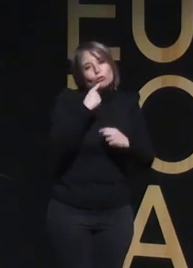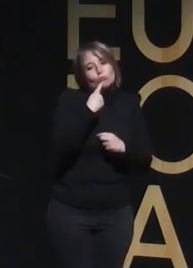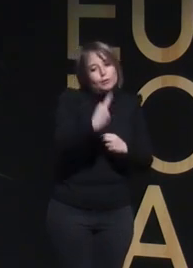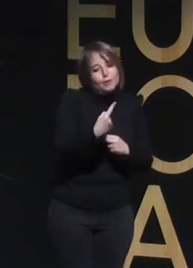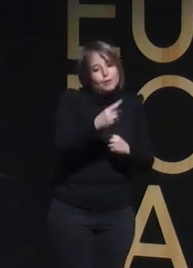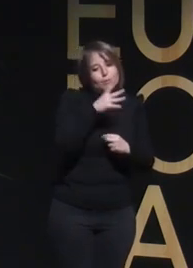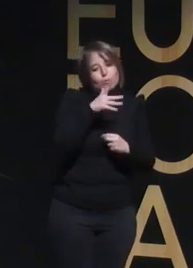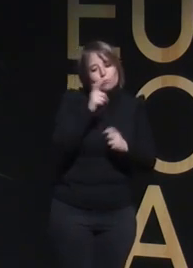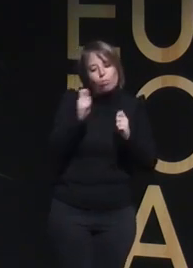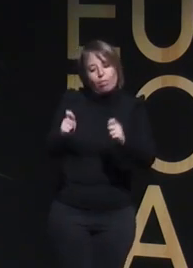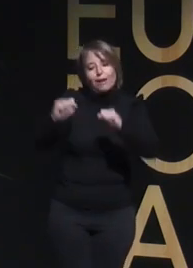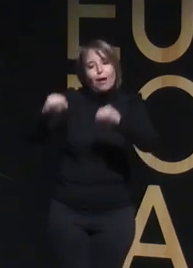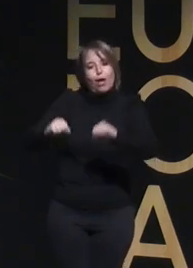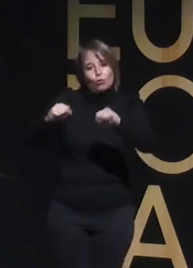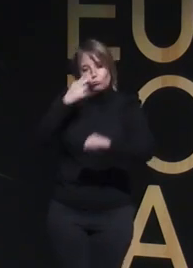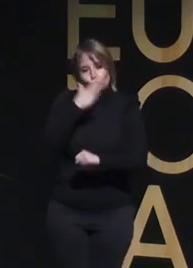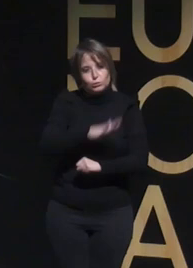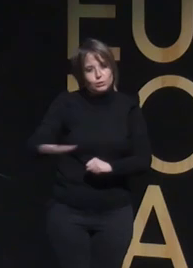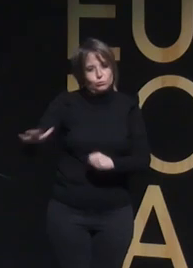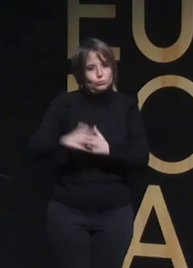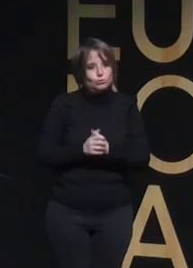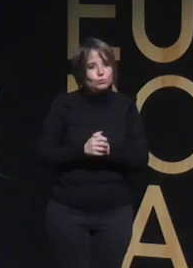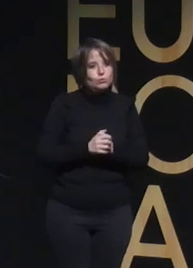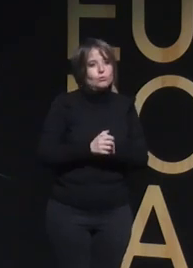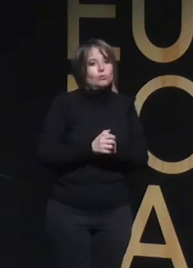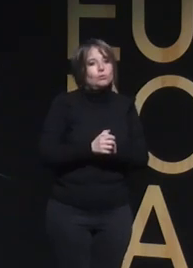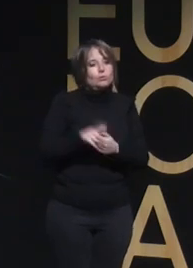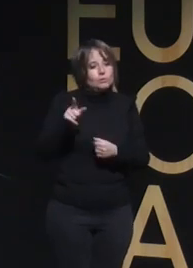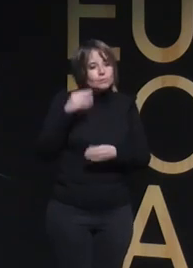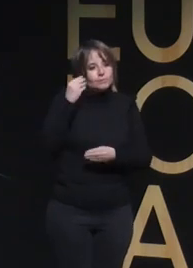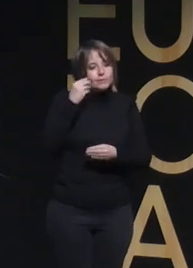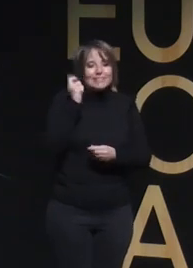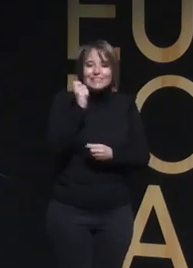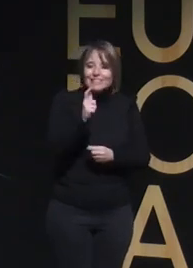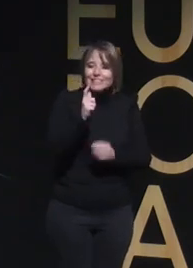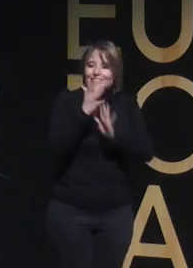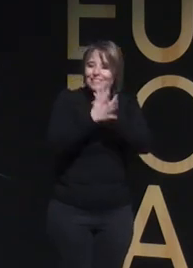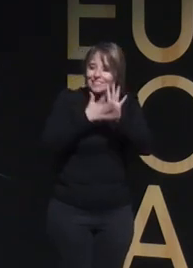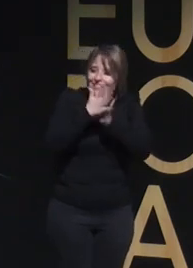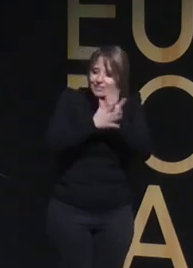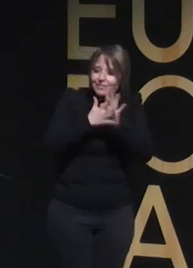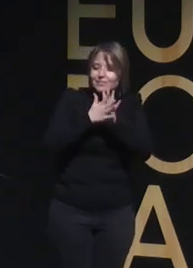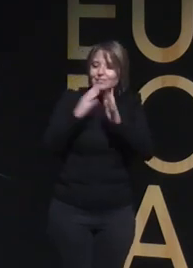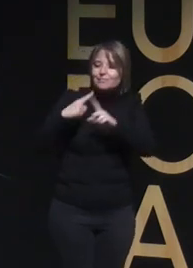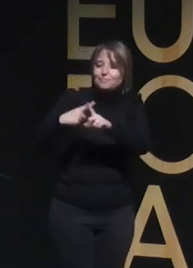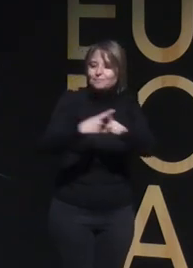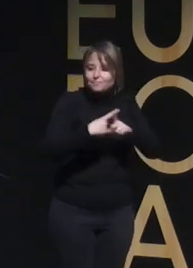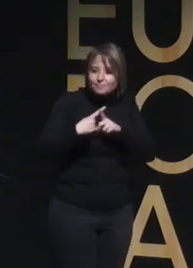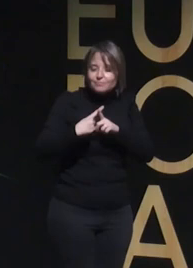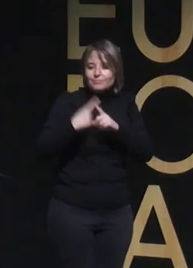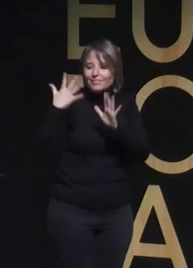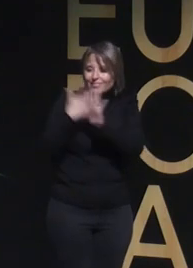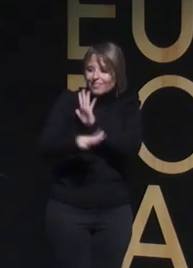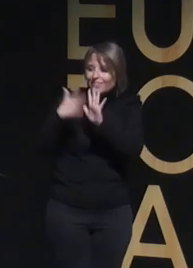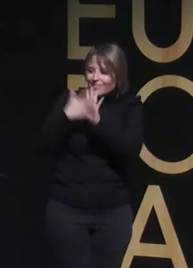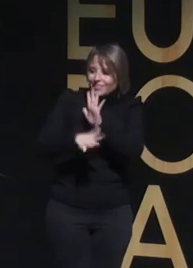haciendo adultos a los niños. Y yo creo que le hablamos tanto y compartimos muchas veces tantas cosas y nos explicamos